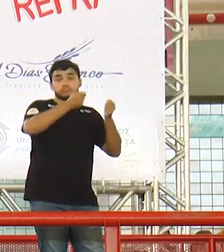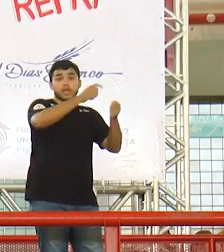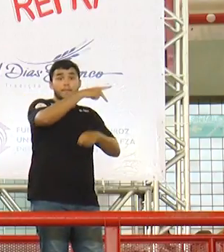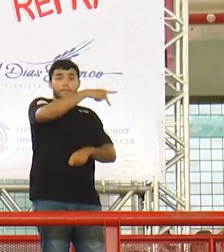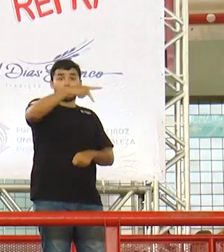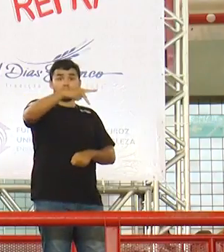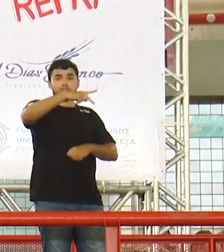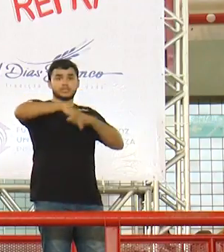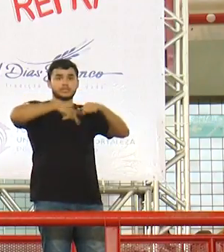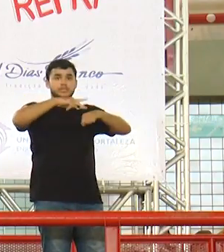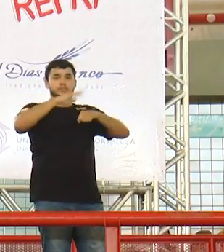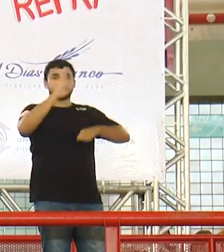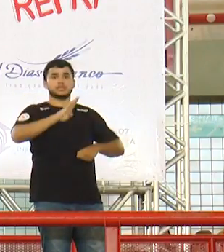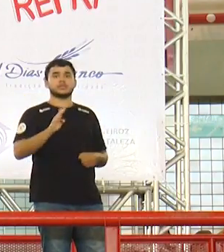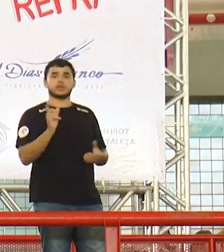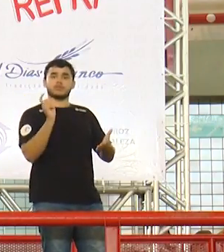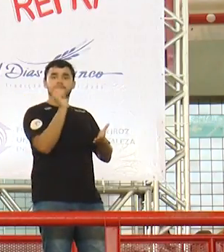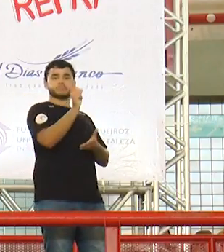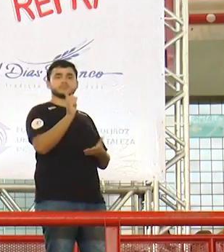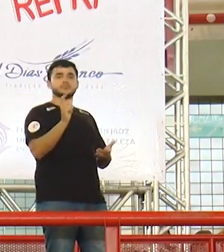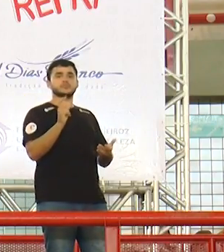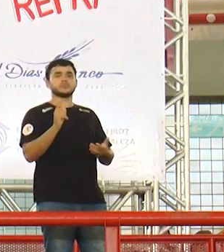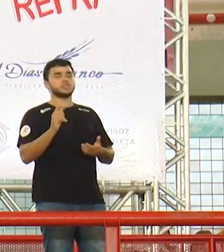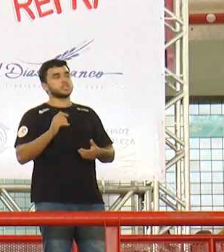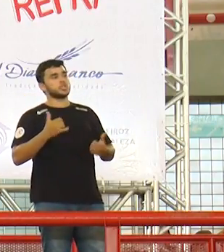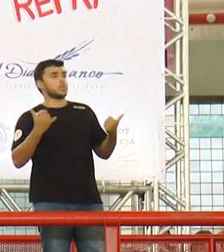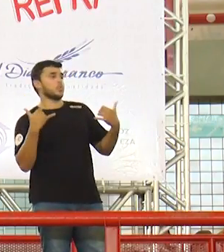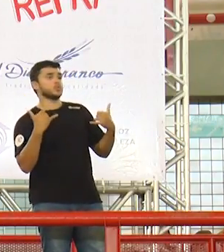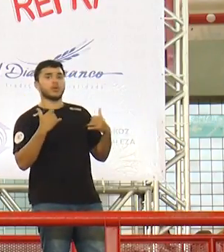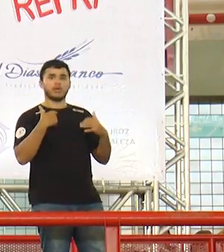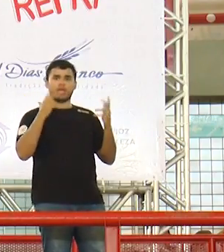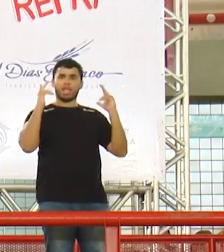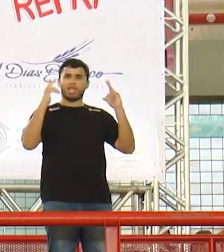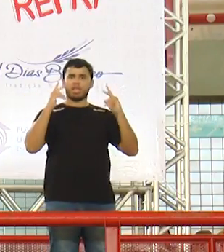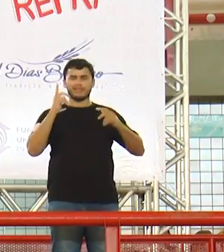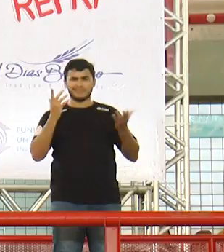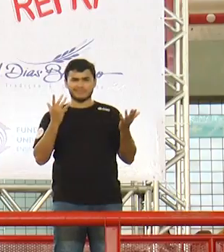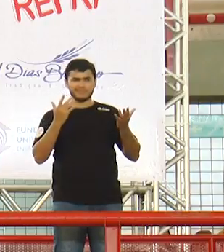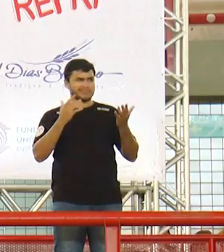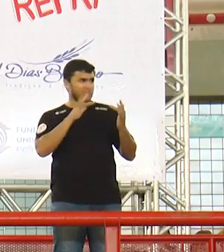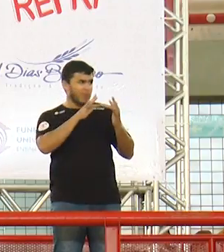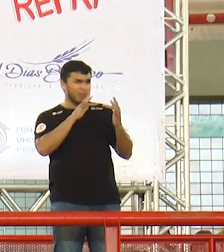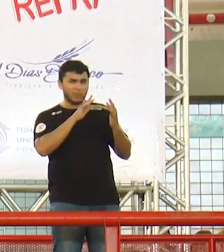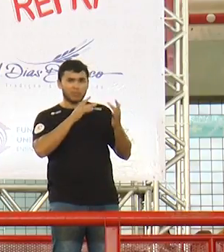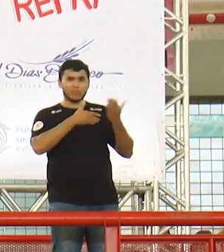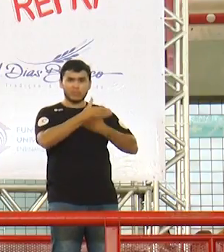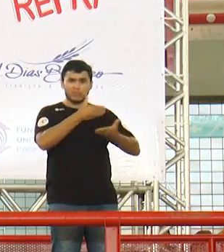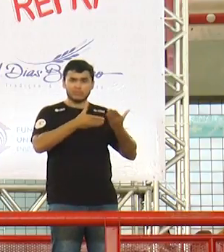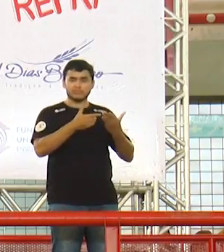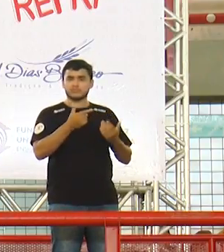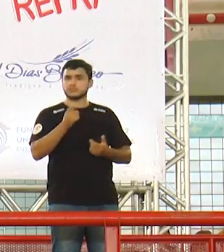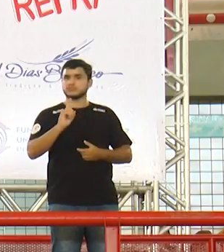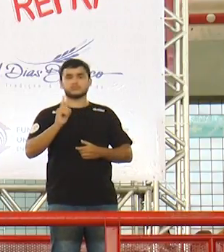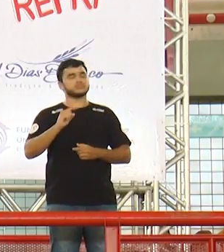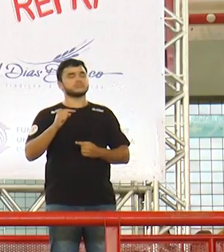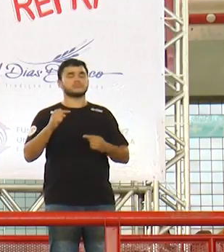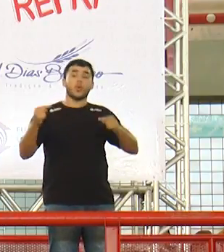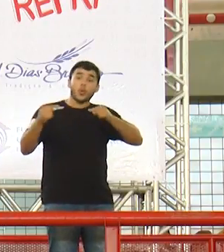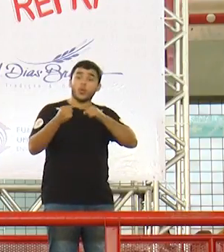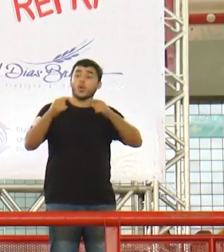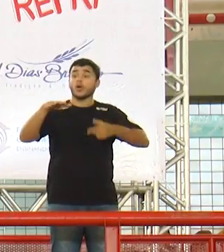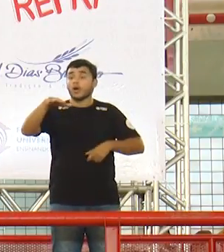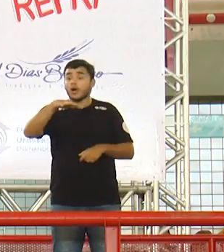lá, diz aí Temer, chapa. Não vai. Tudo vem de acordo com